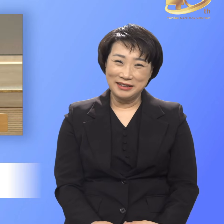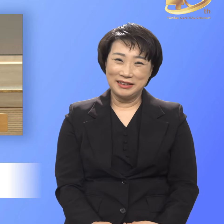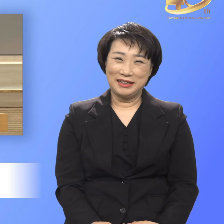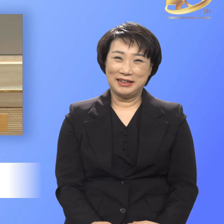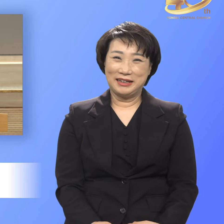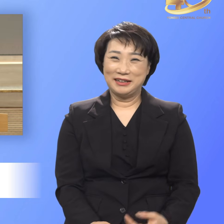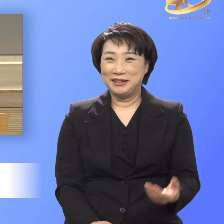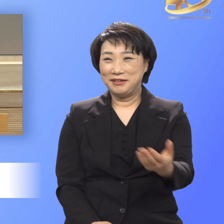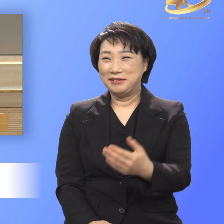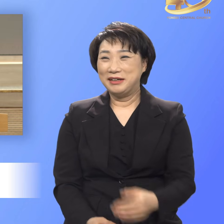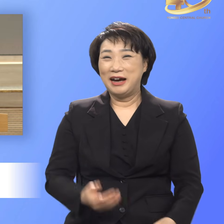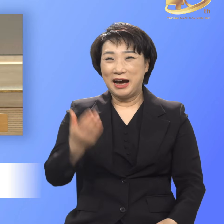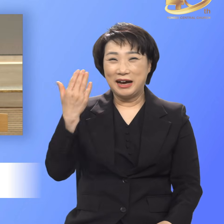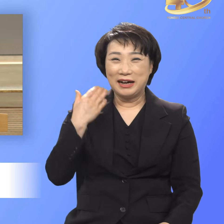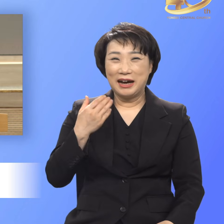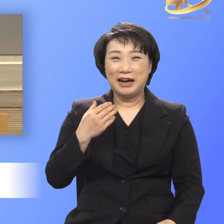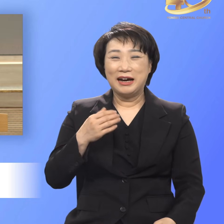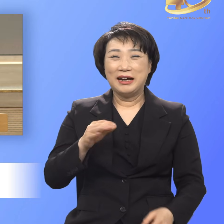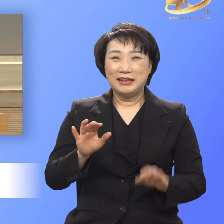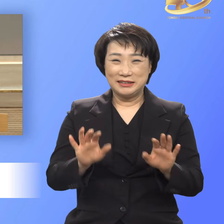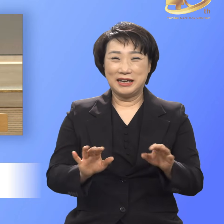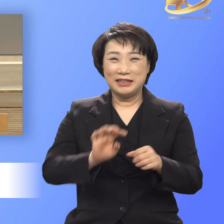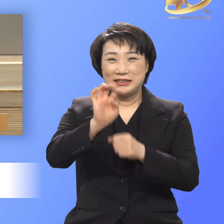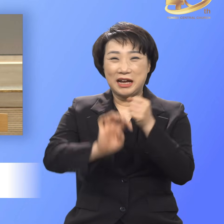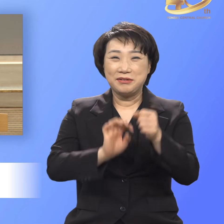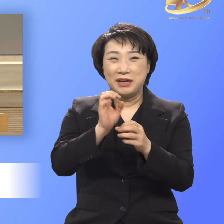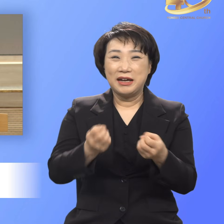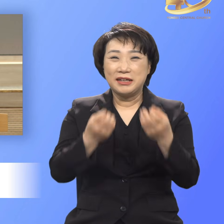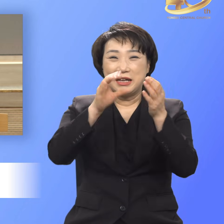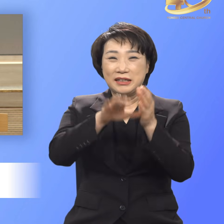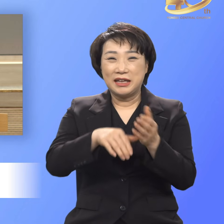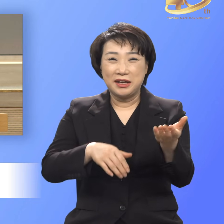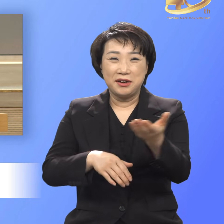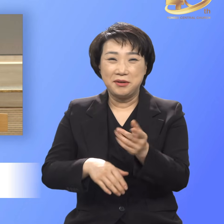아까도 여러분들이 그 행사할 때,